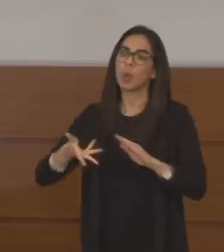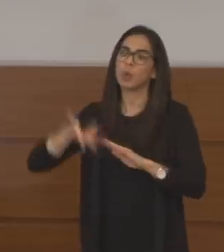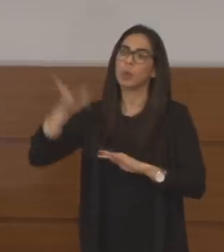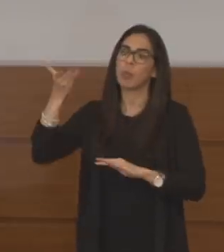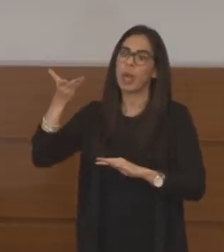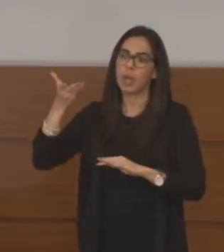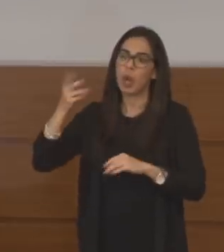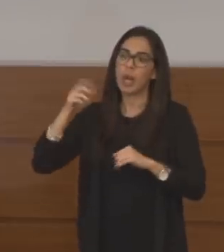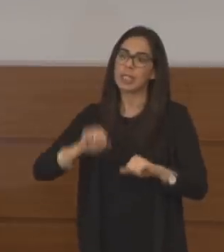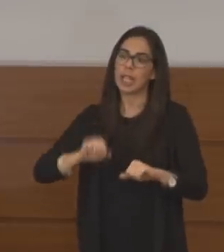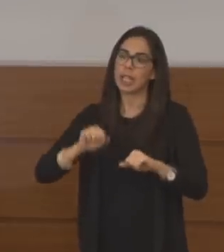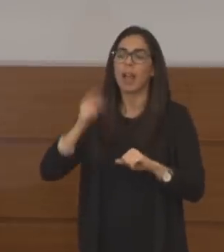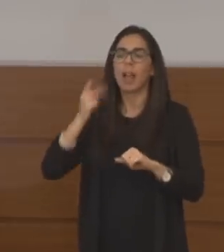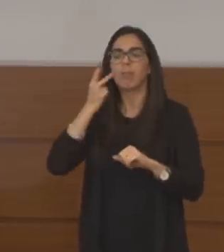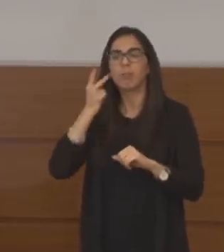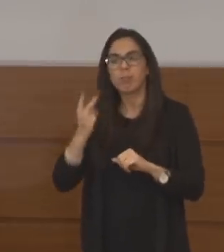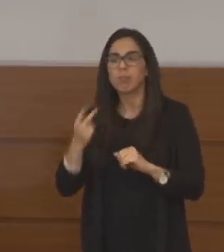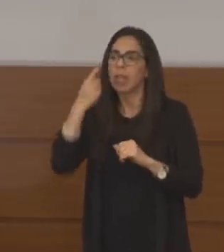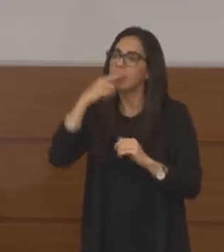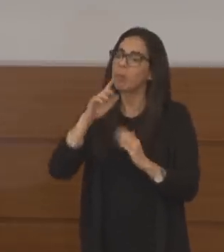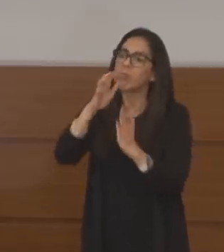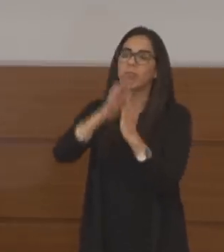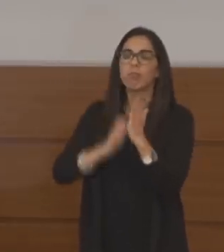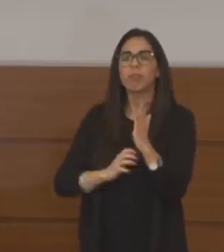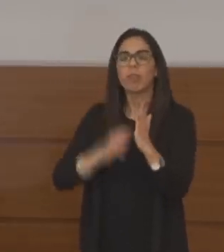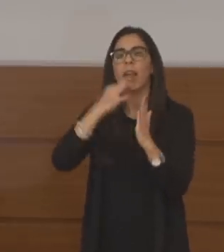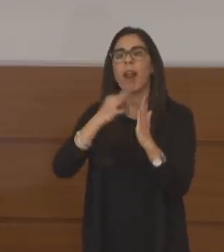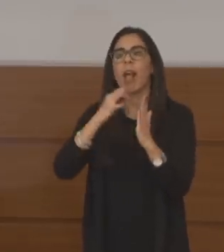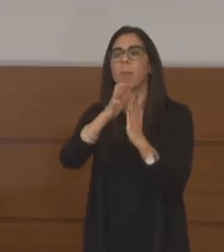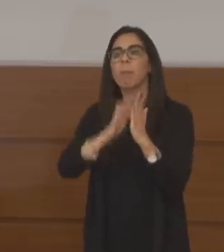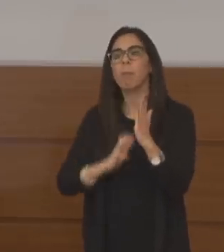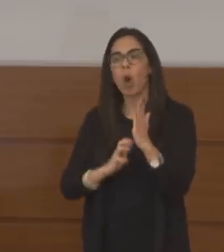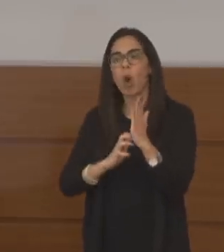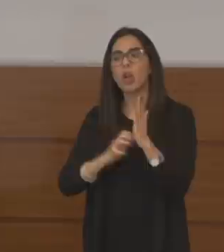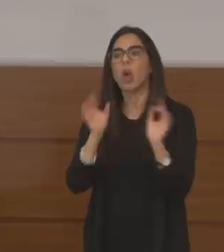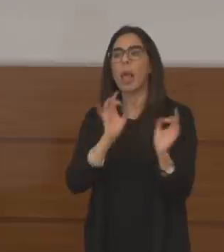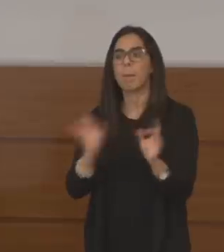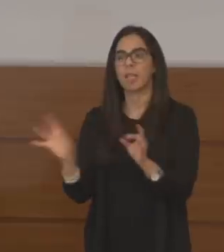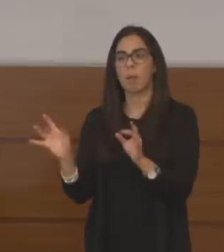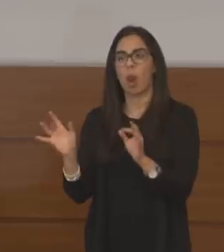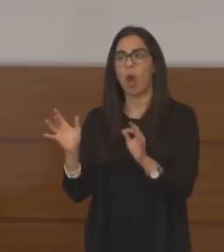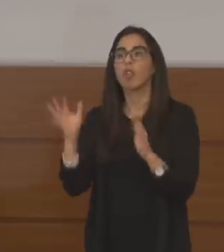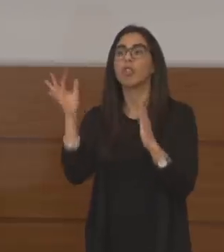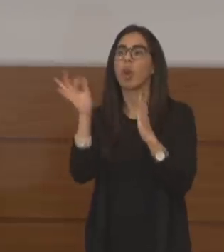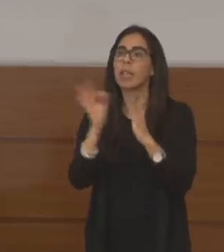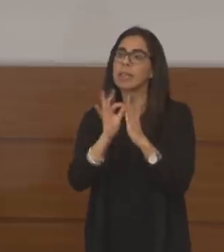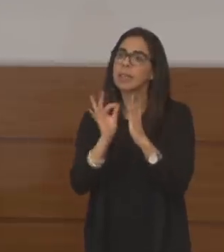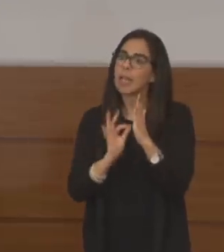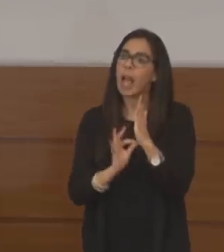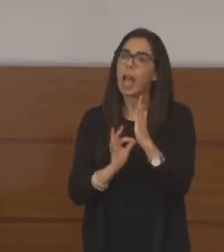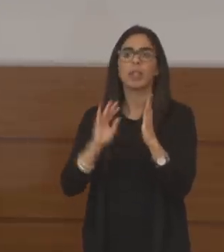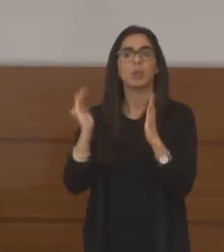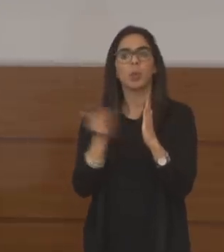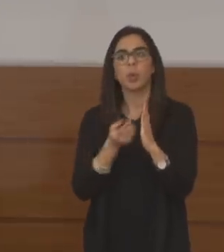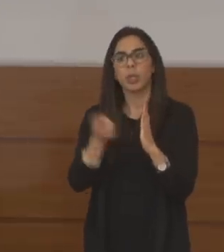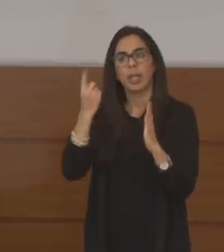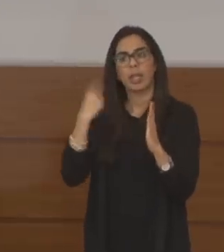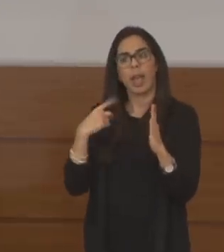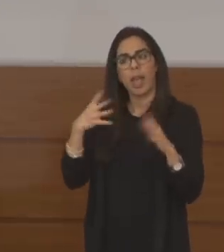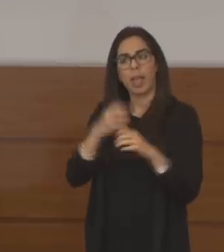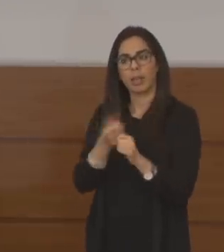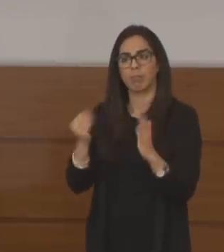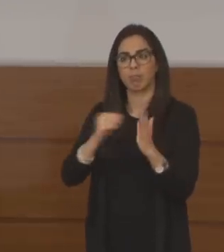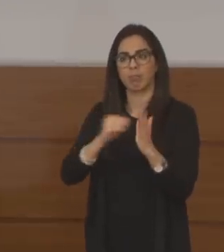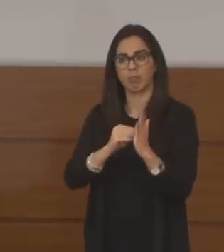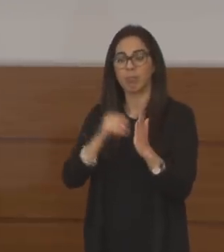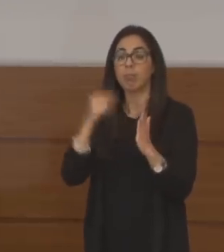rapporto epidemiologico sostanzialmente con i dati che arrivano la giornata di ieri ovviamente questo non ha la